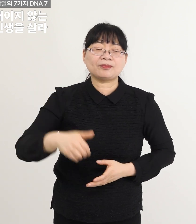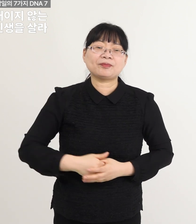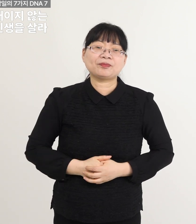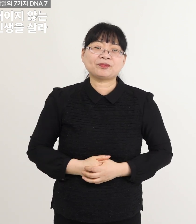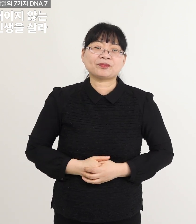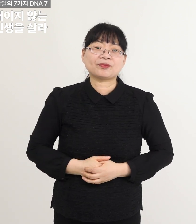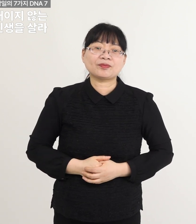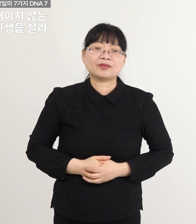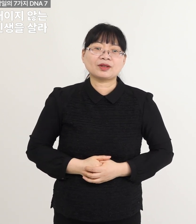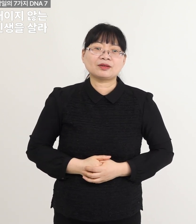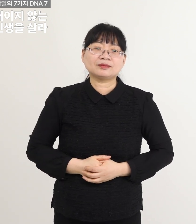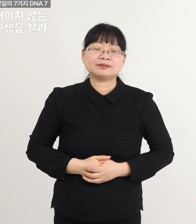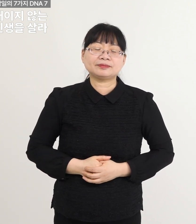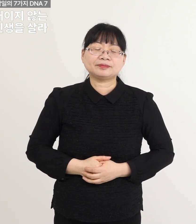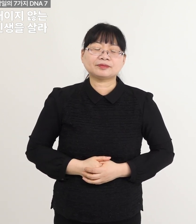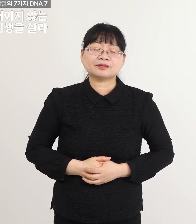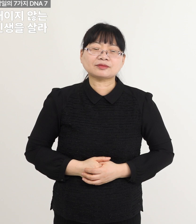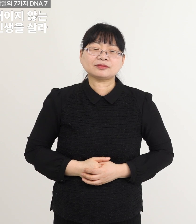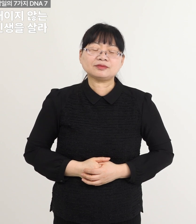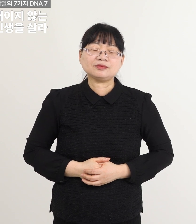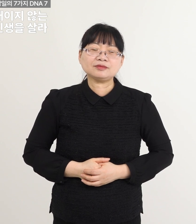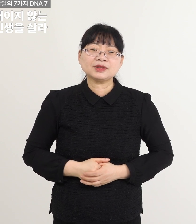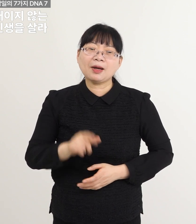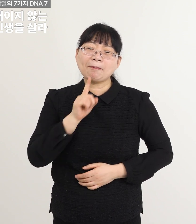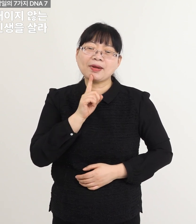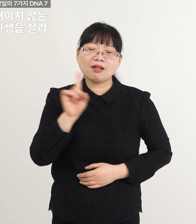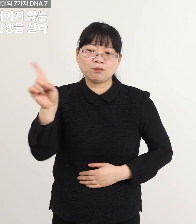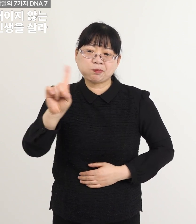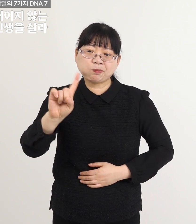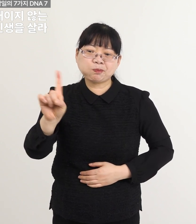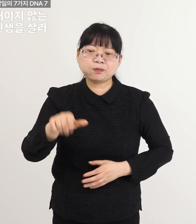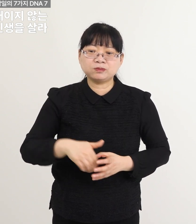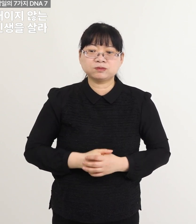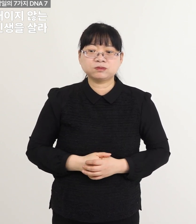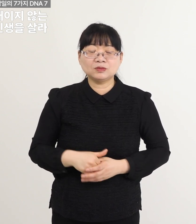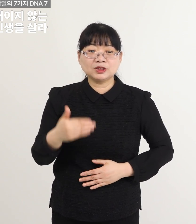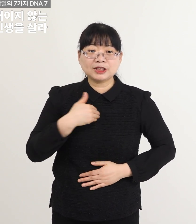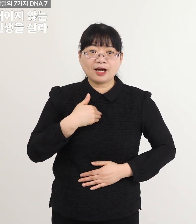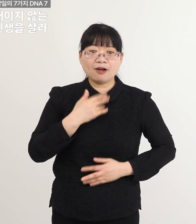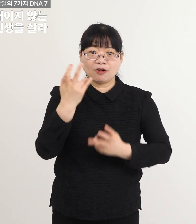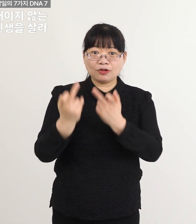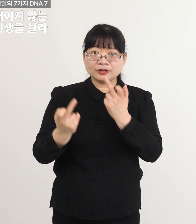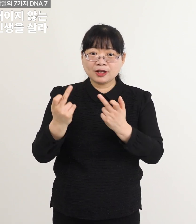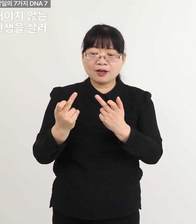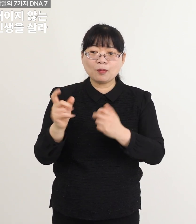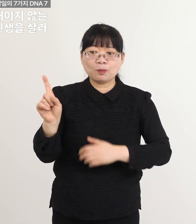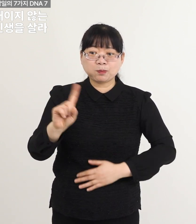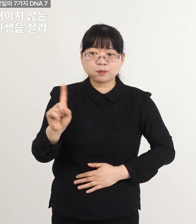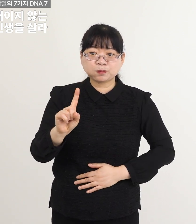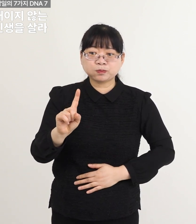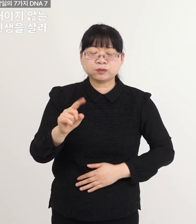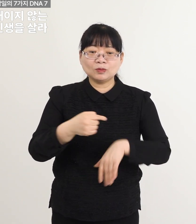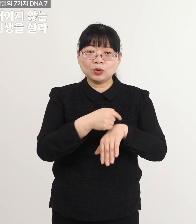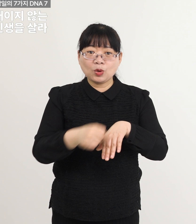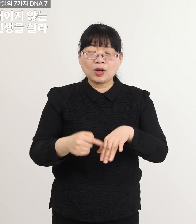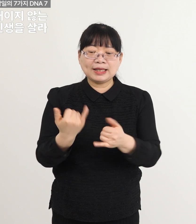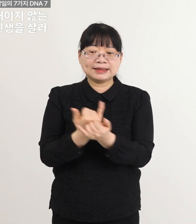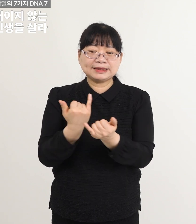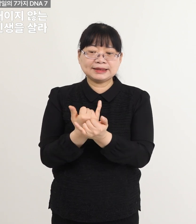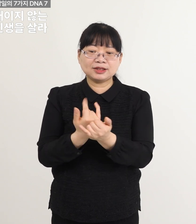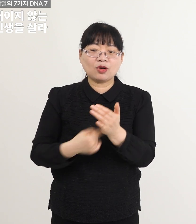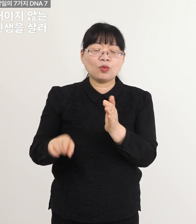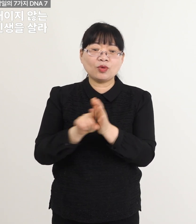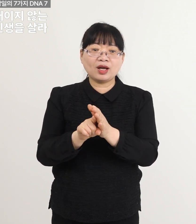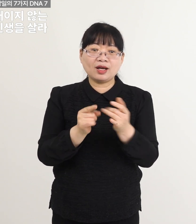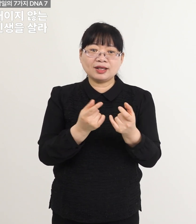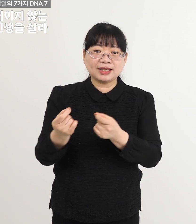그 앞으로 한번 돌려주세요. 이 무슨 얘기냐면 나의 형제 곧 고륙의 친척을